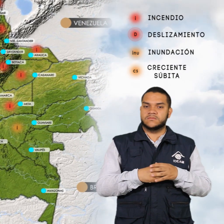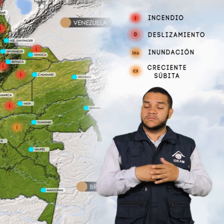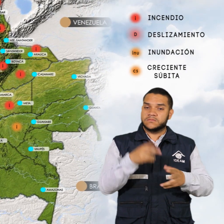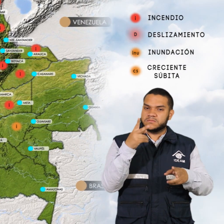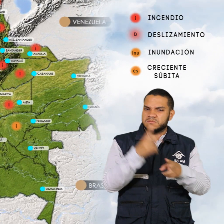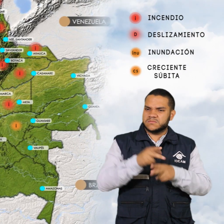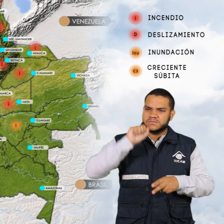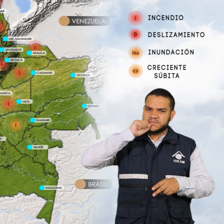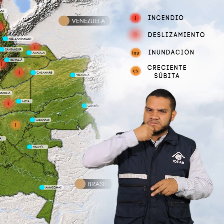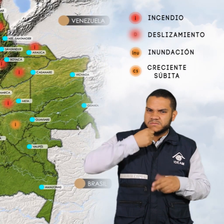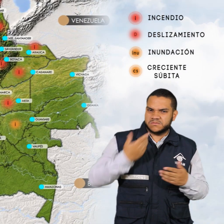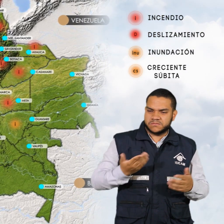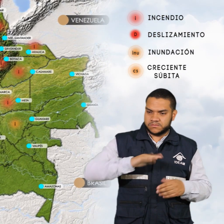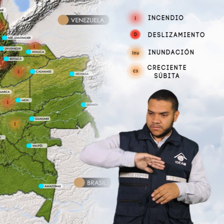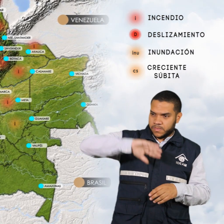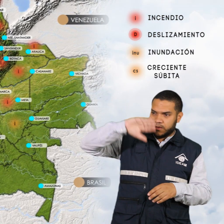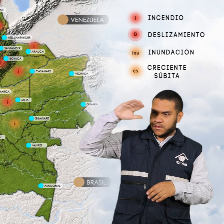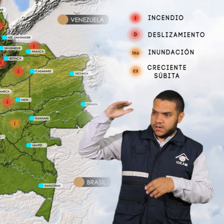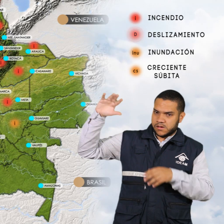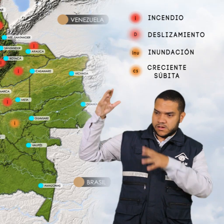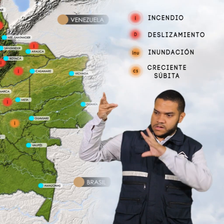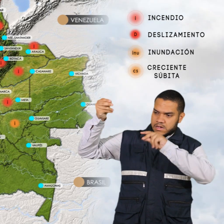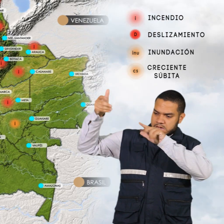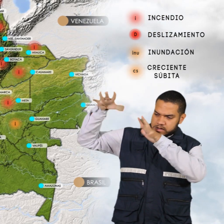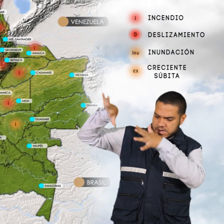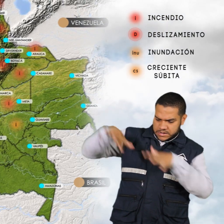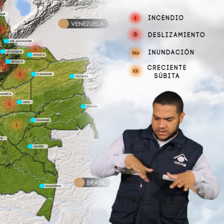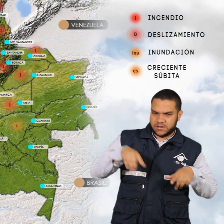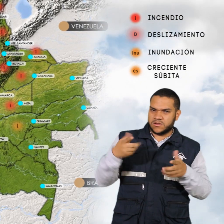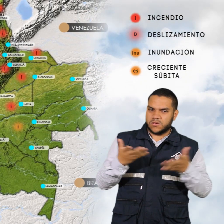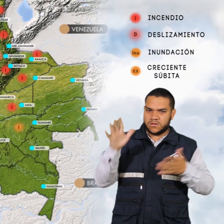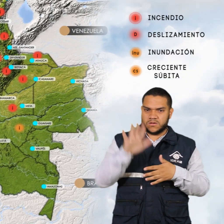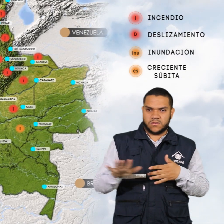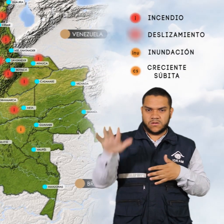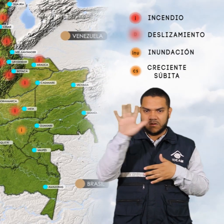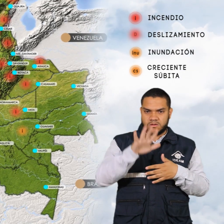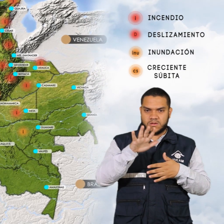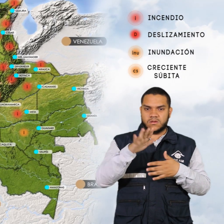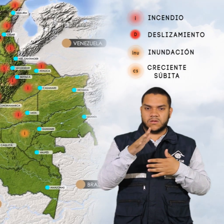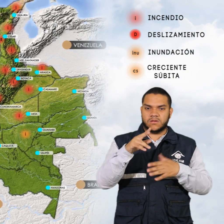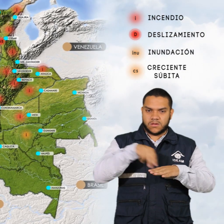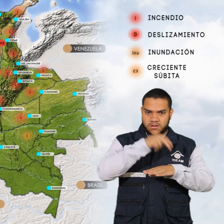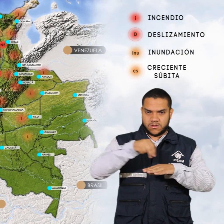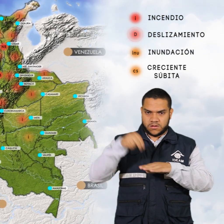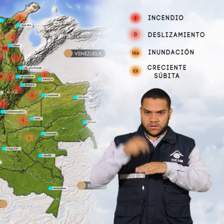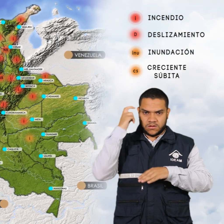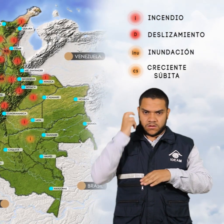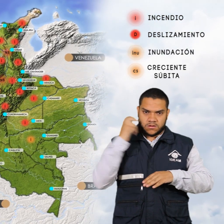naranja por amenaza moderada de deslizamientos de tierra en algunos sectores de los departamentos de Nariño, Chocó y Putumayo.